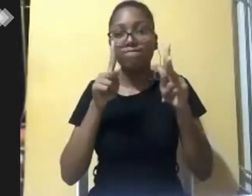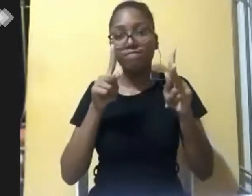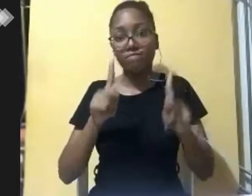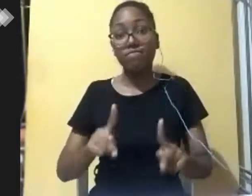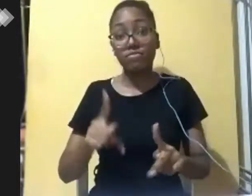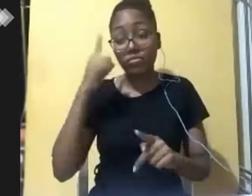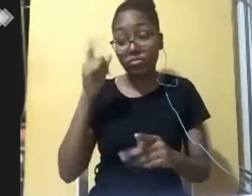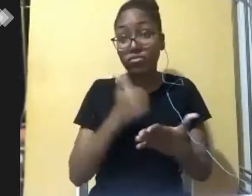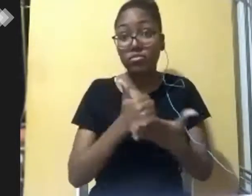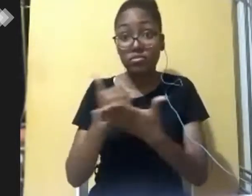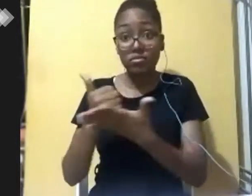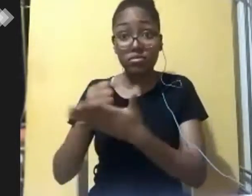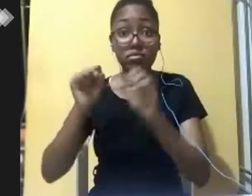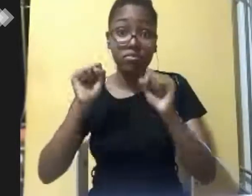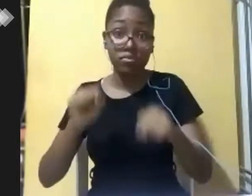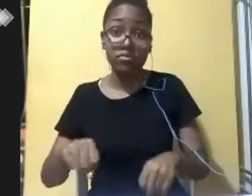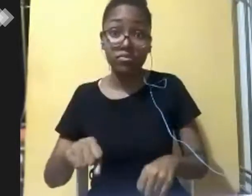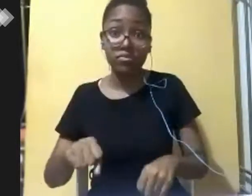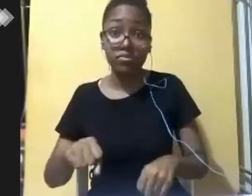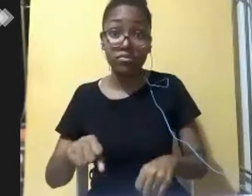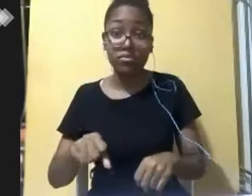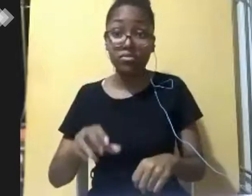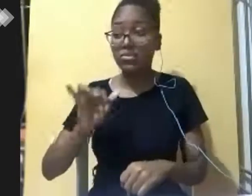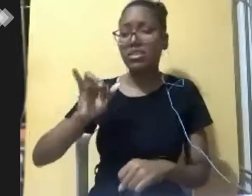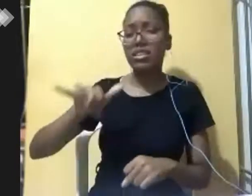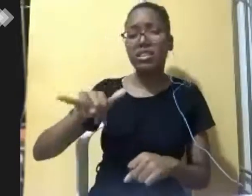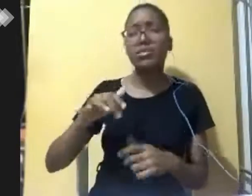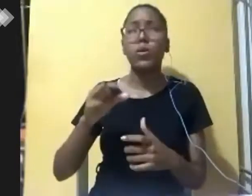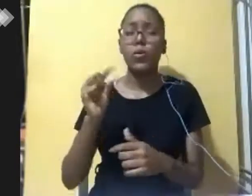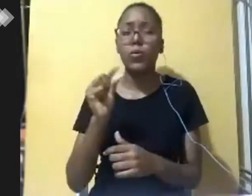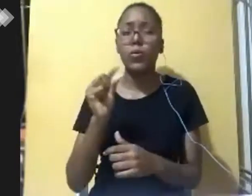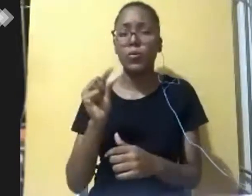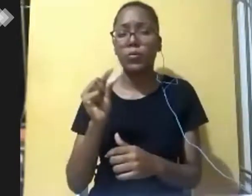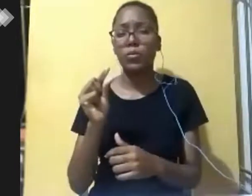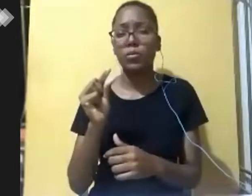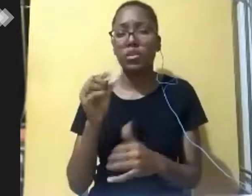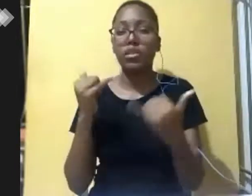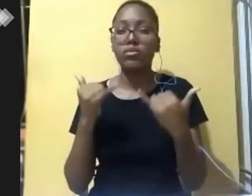un poquito la otra parte que va a trabajar Alisa ahora.